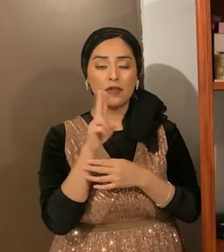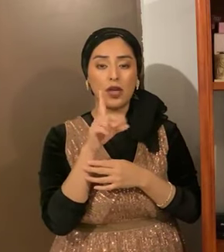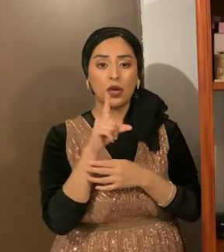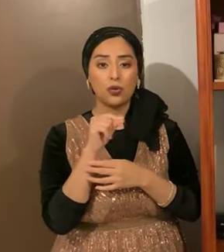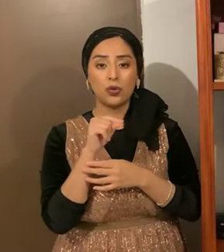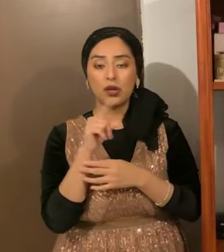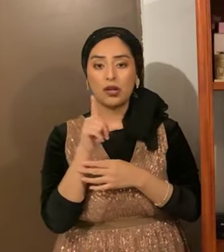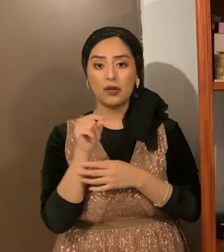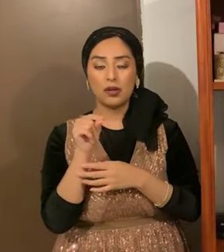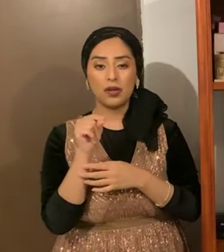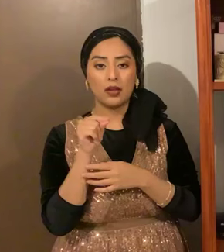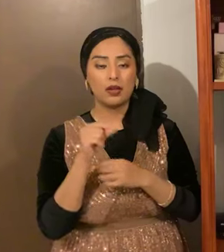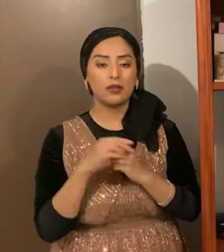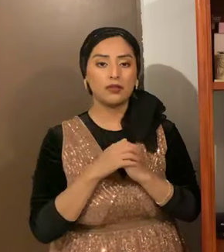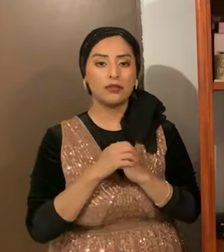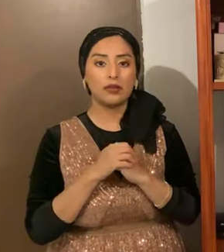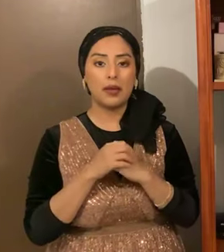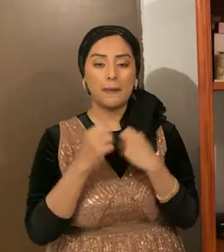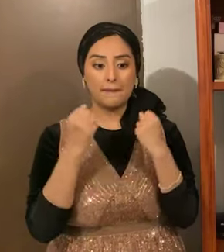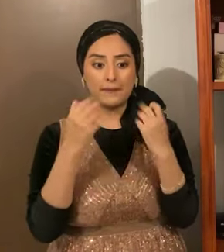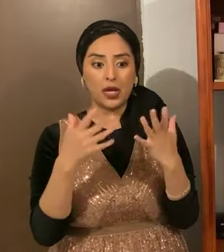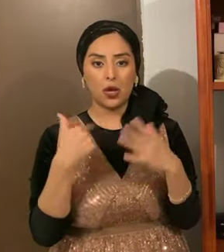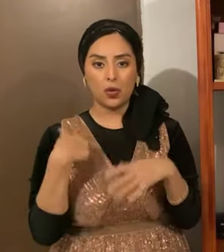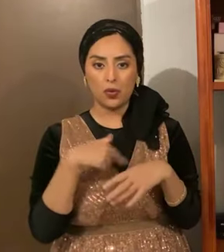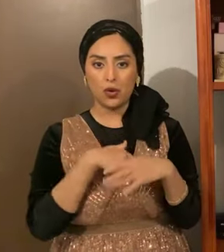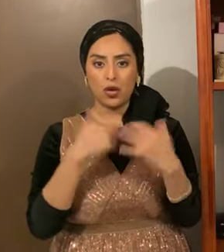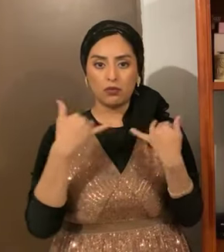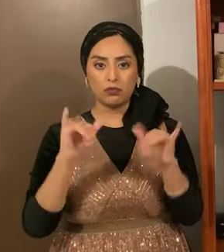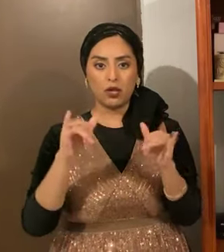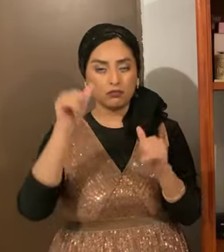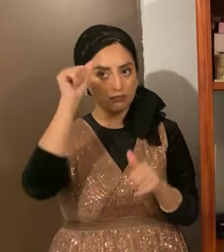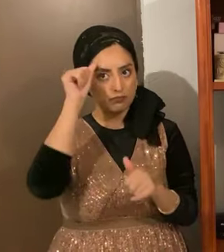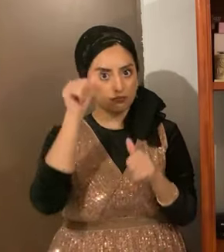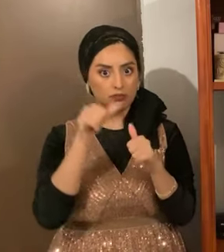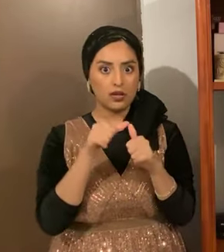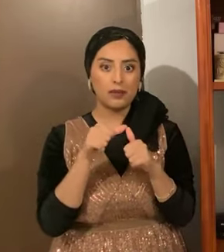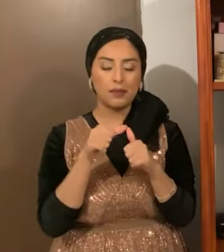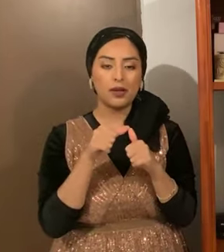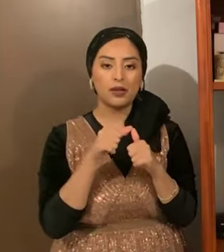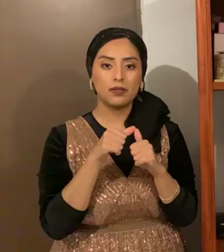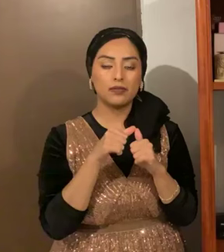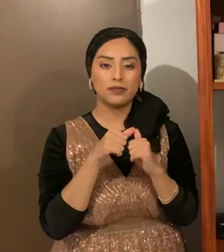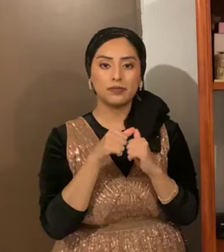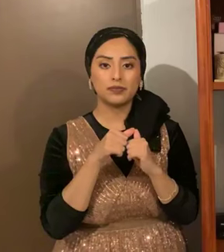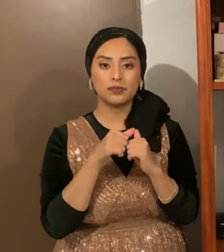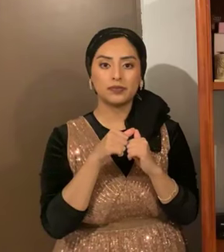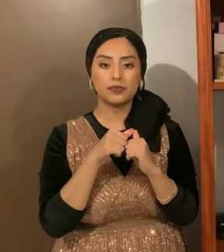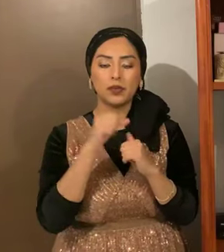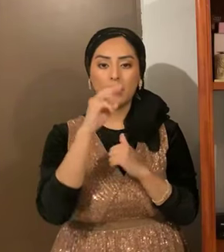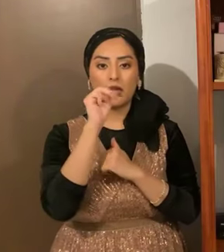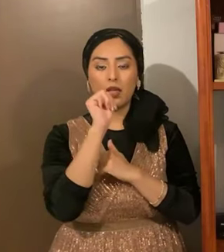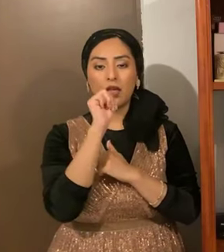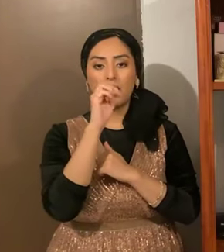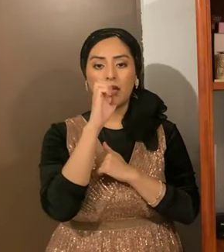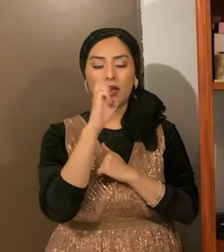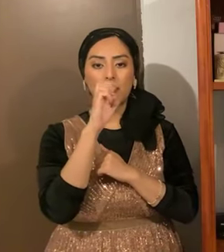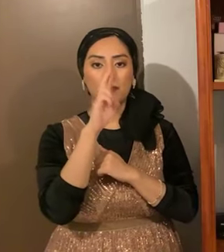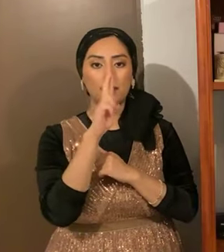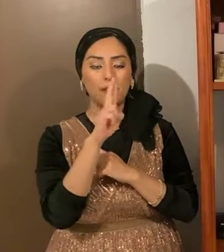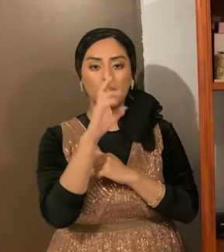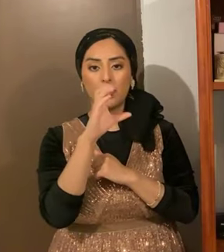2020, muchos recordamos todavía eso, como si fuera ayer. Mercurio